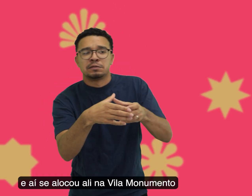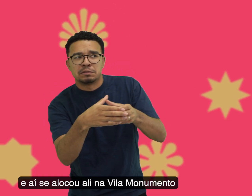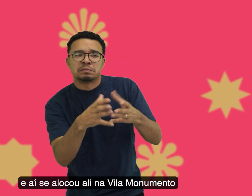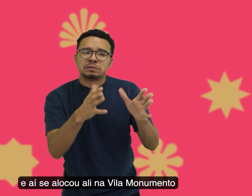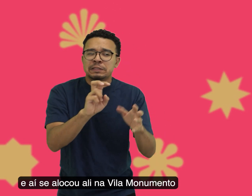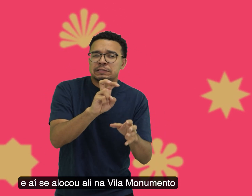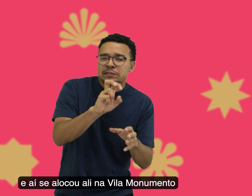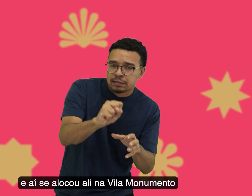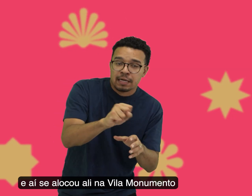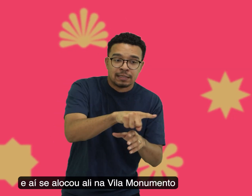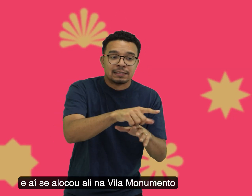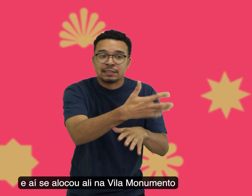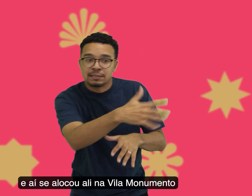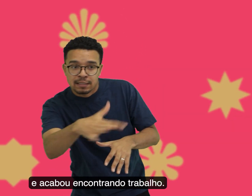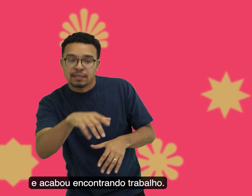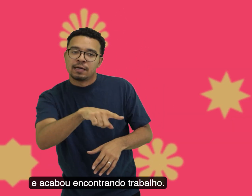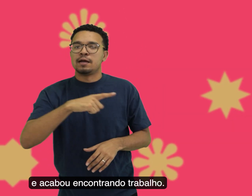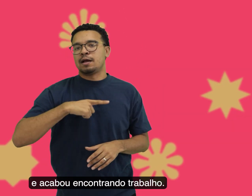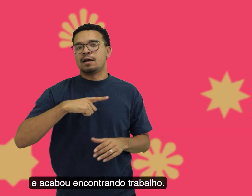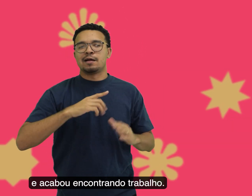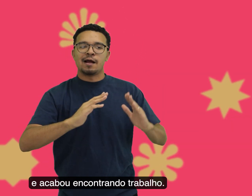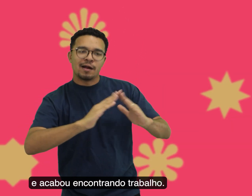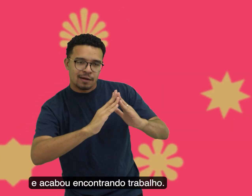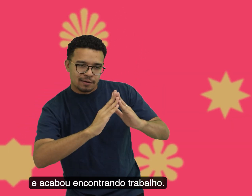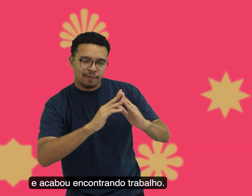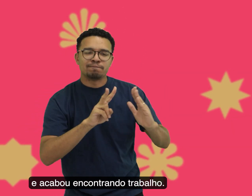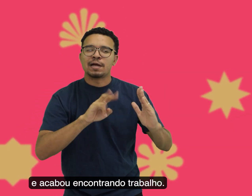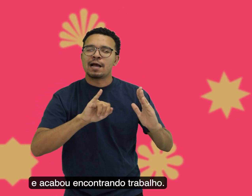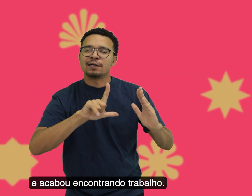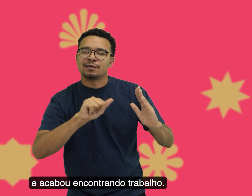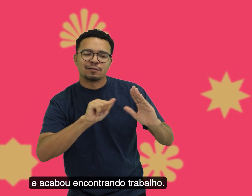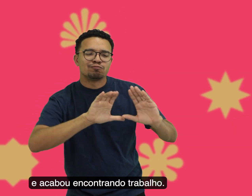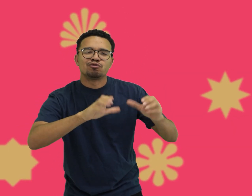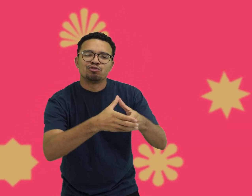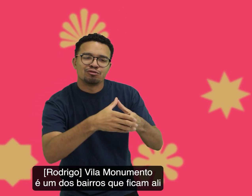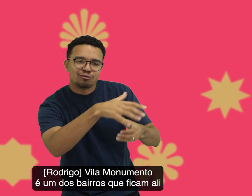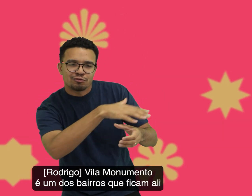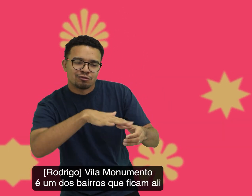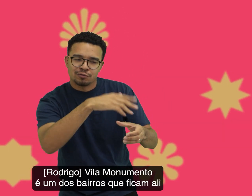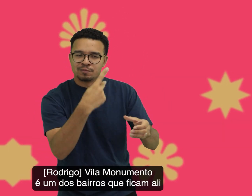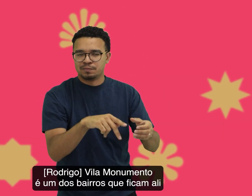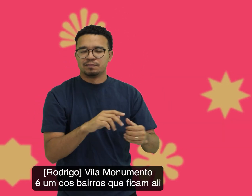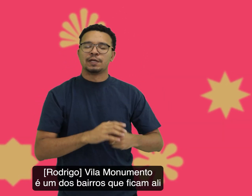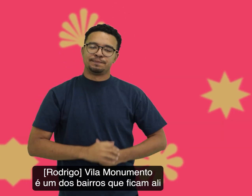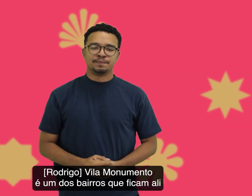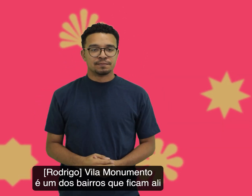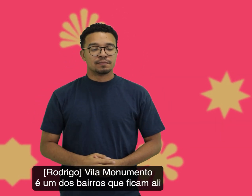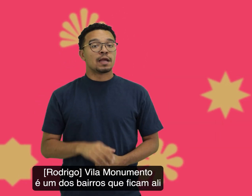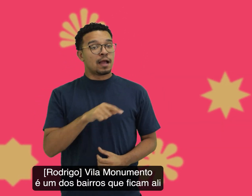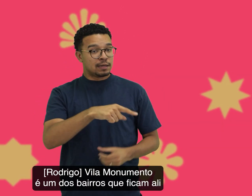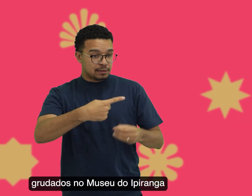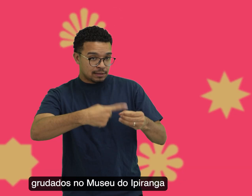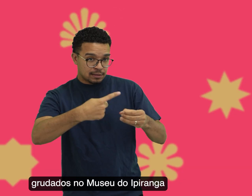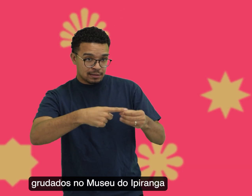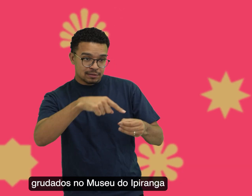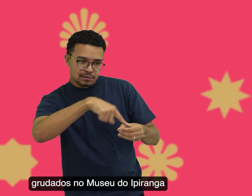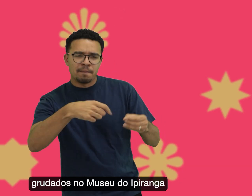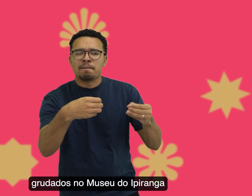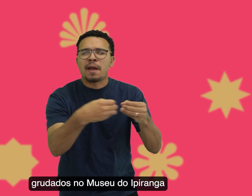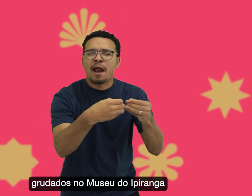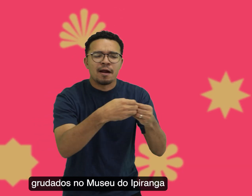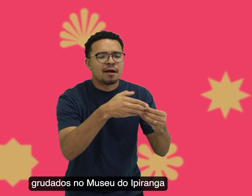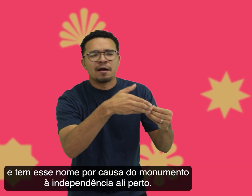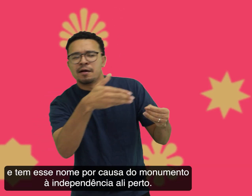se alocou ali na Vila Monumento, né? Acabou encontrando trabalho. Vila Monumento é um dos bairros que ficam